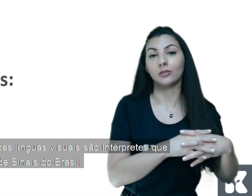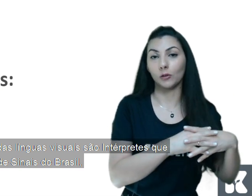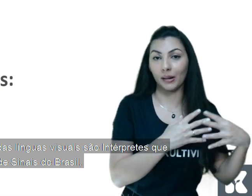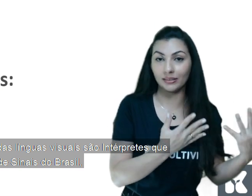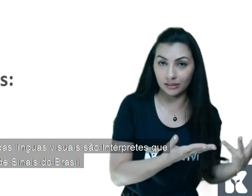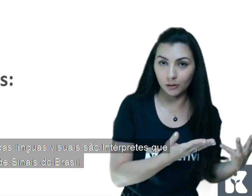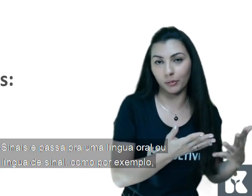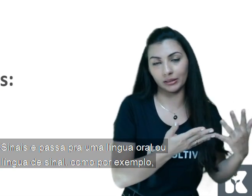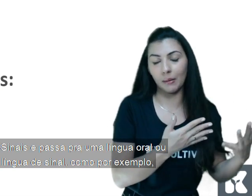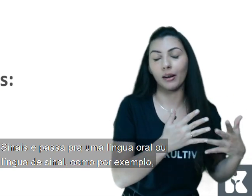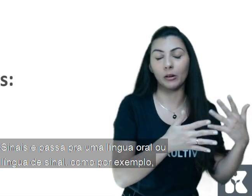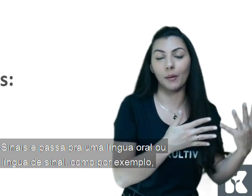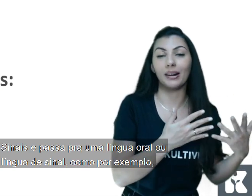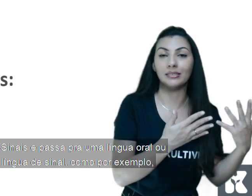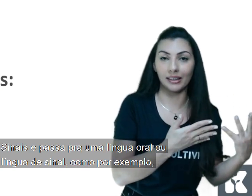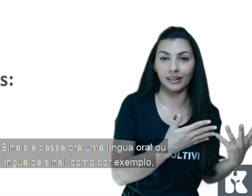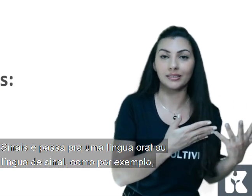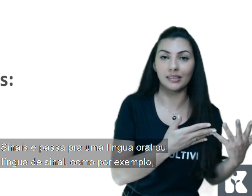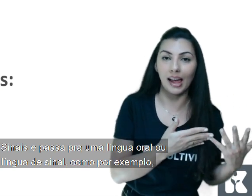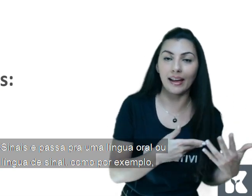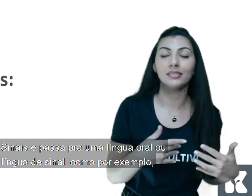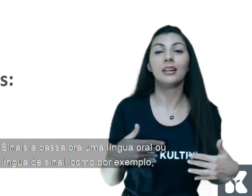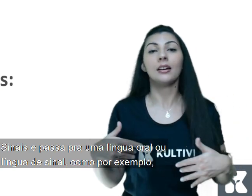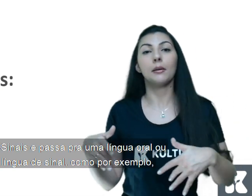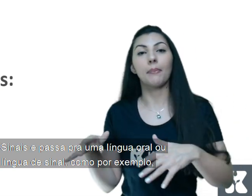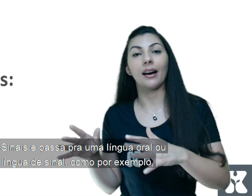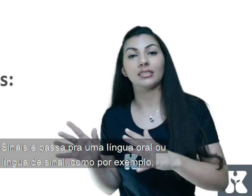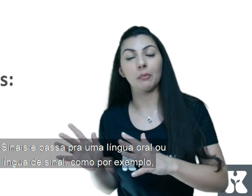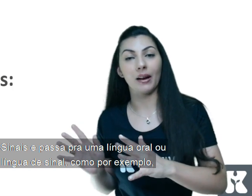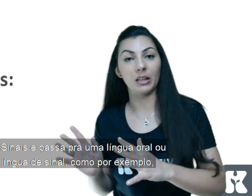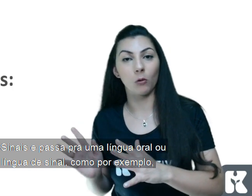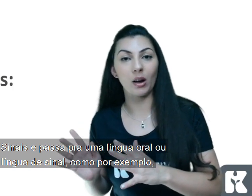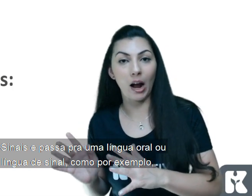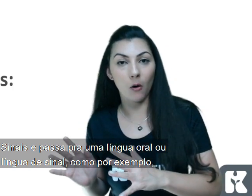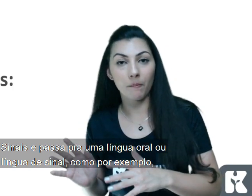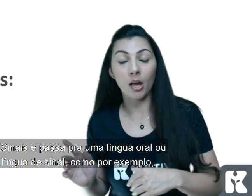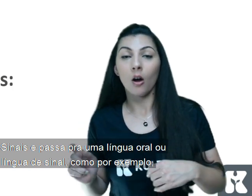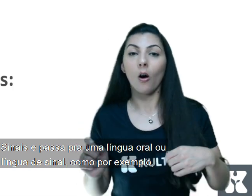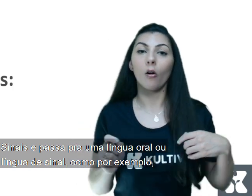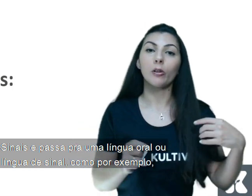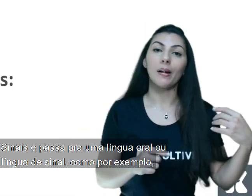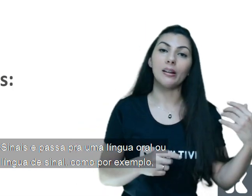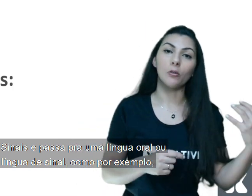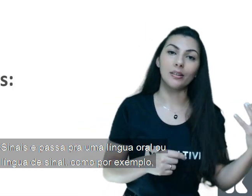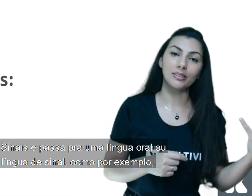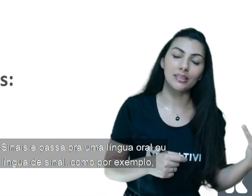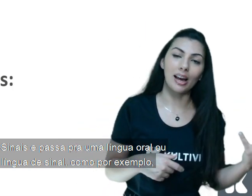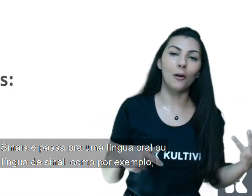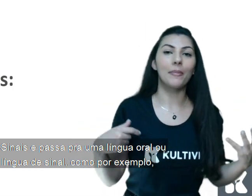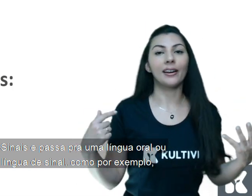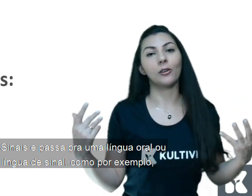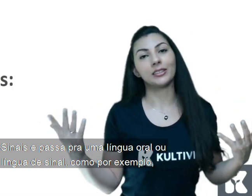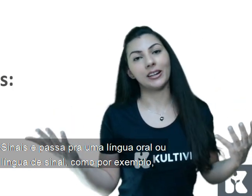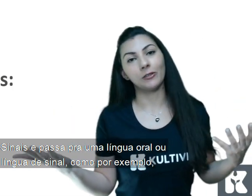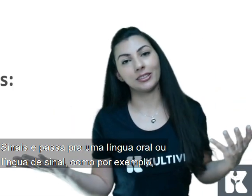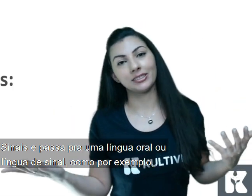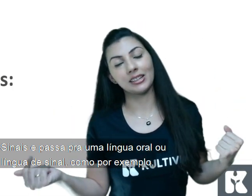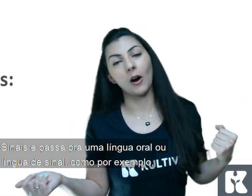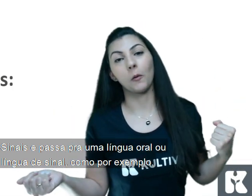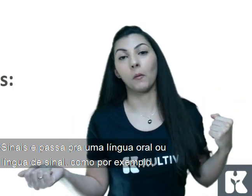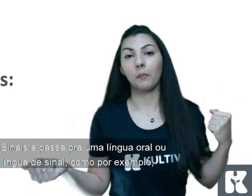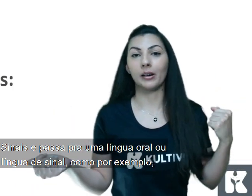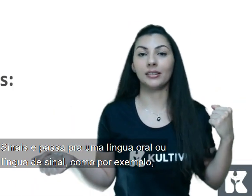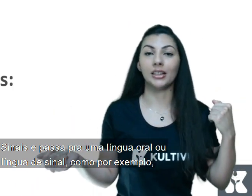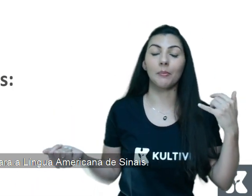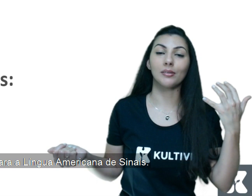sinais do Brasil, por exemplo, a língua brasileira de sinais, e passam para uma língua oral, ou de uma língua de sinal para outra língua de